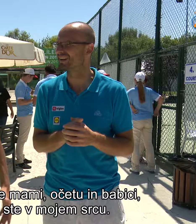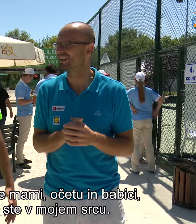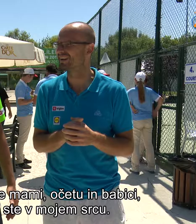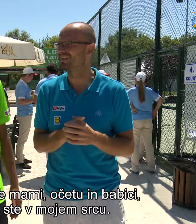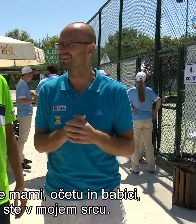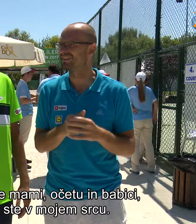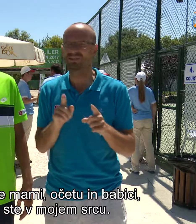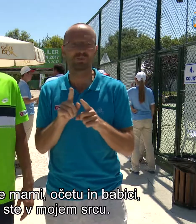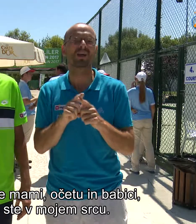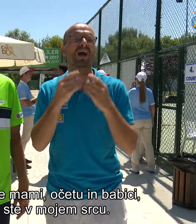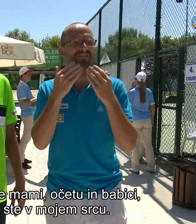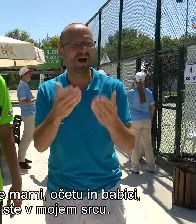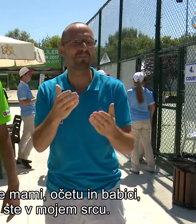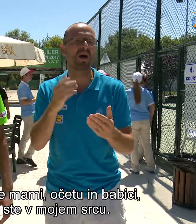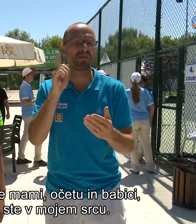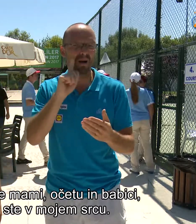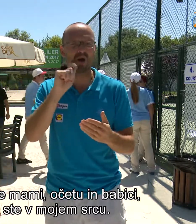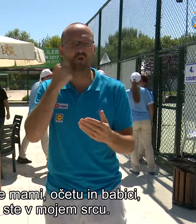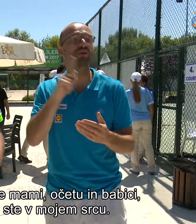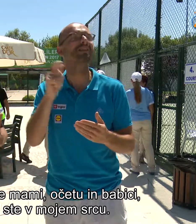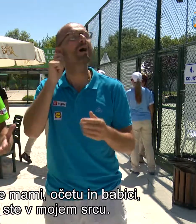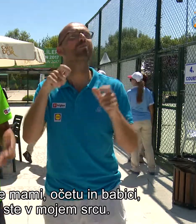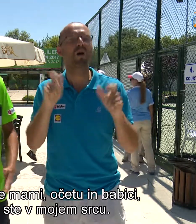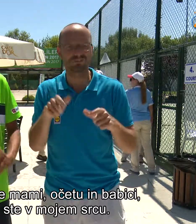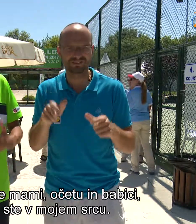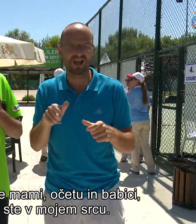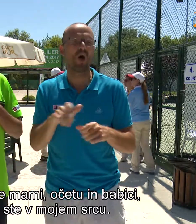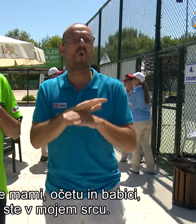Hvala, mama, oče in babica. Hvala,